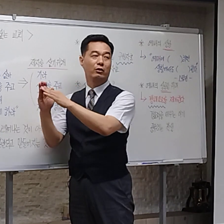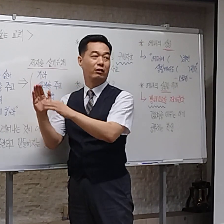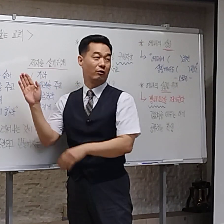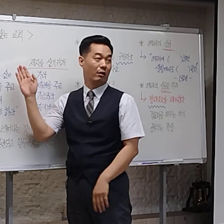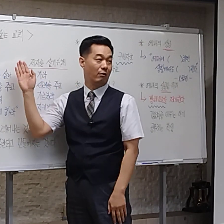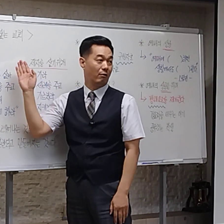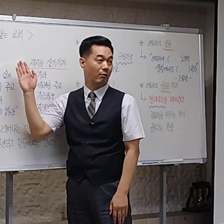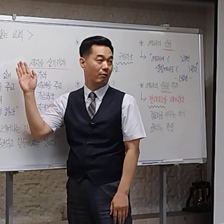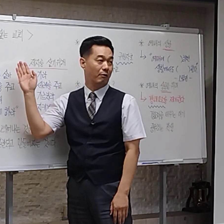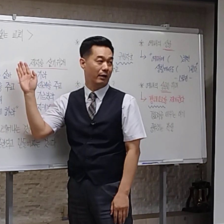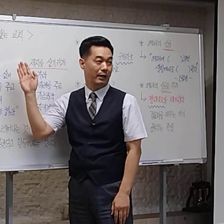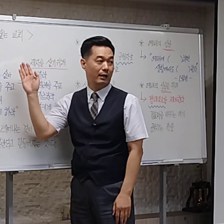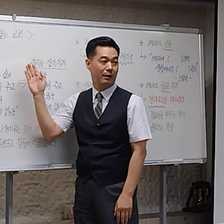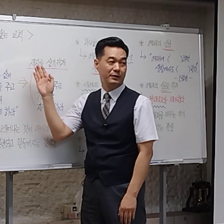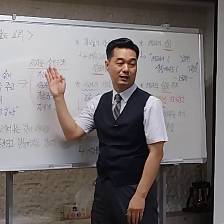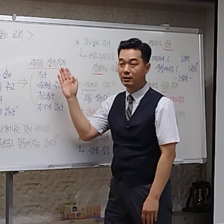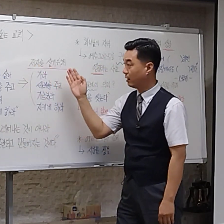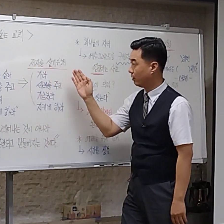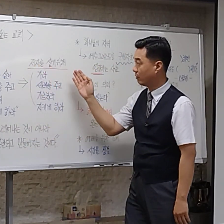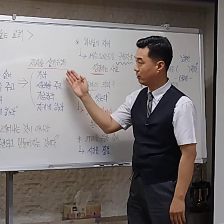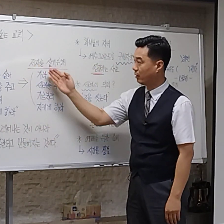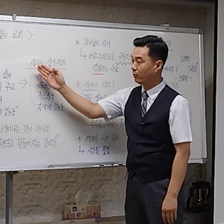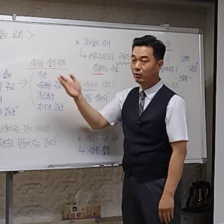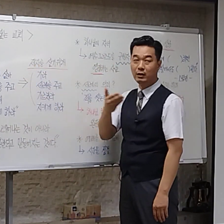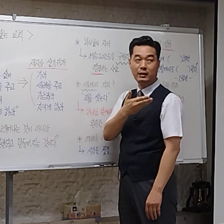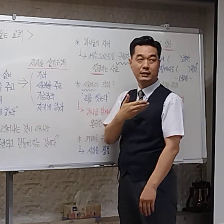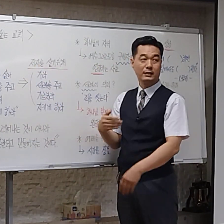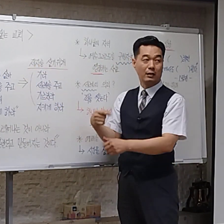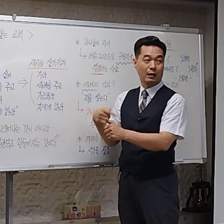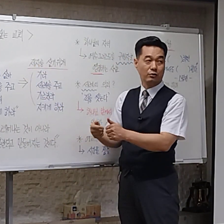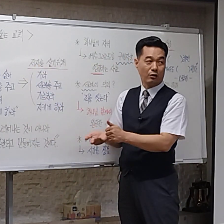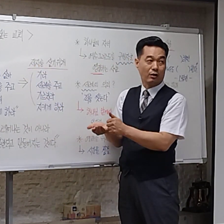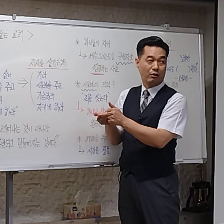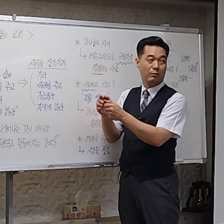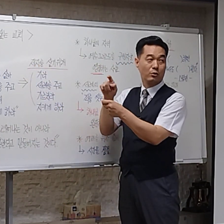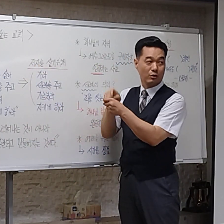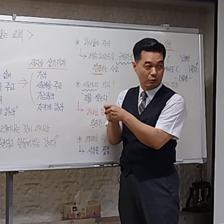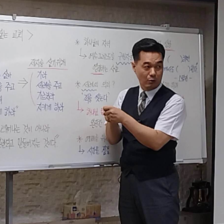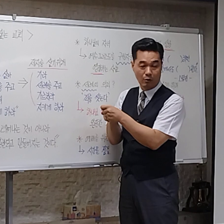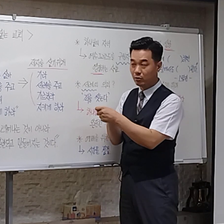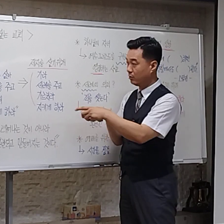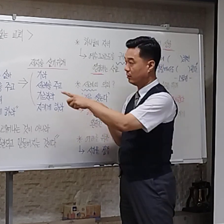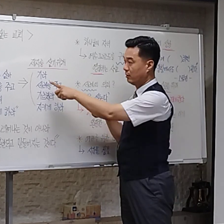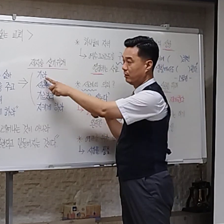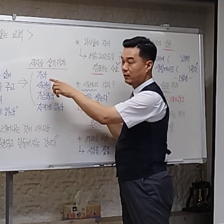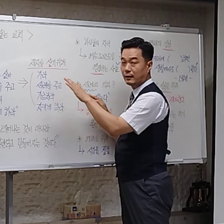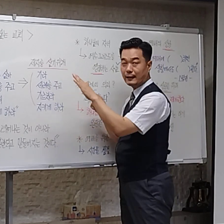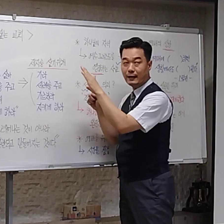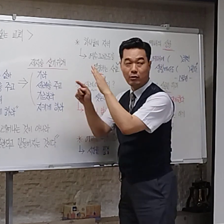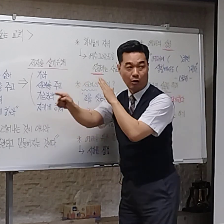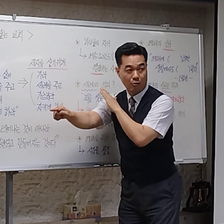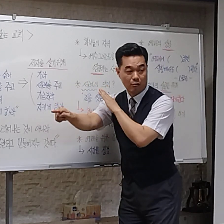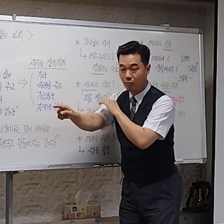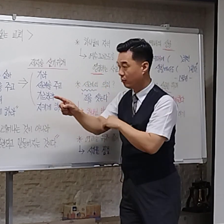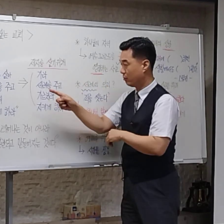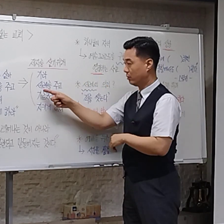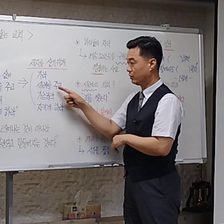되는 거예요. 비슷한 얘기예요. 그래서 제자를 가르치고 양육하는 목적으로 가야 돼요.